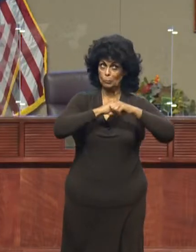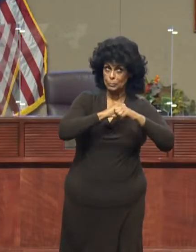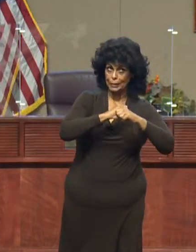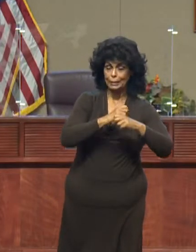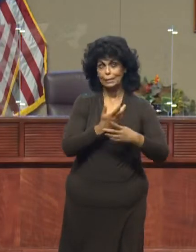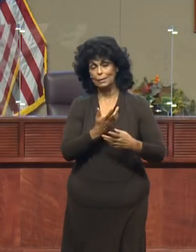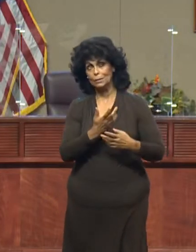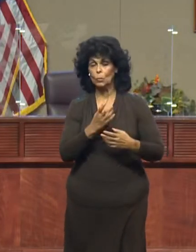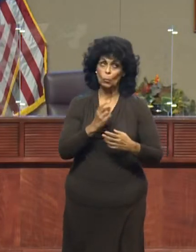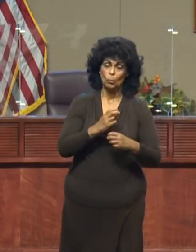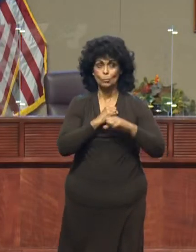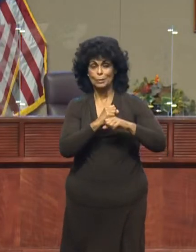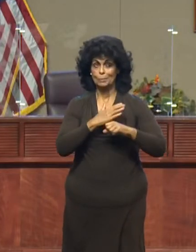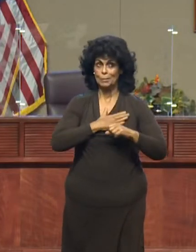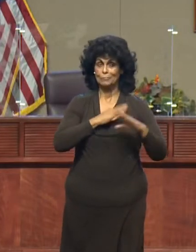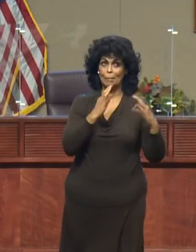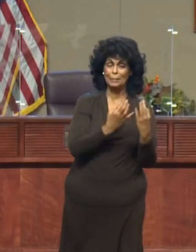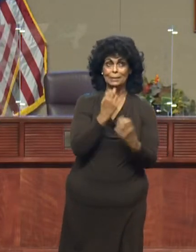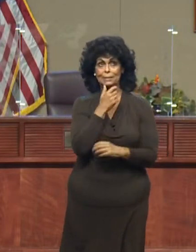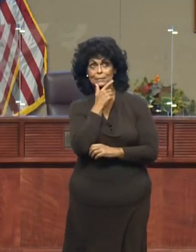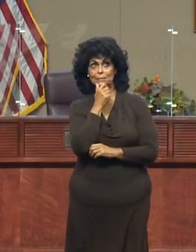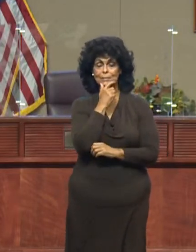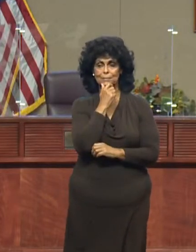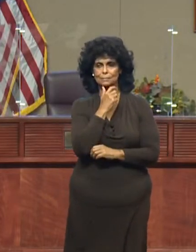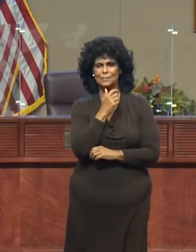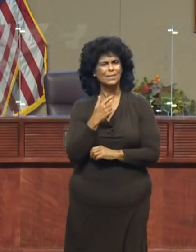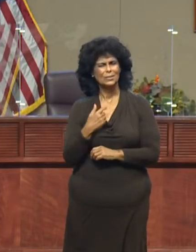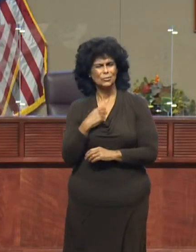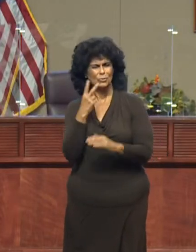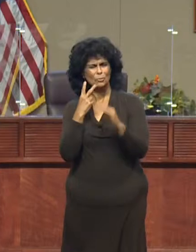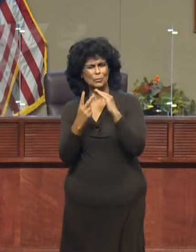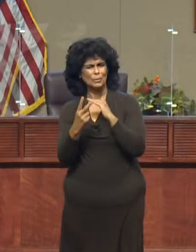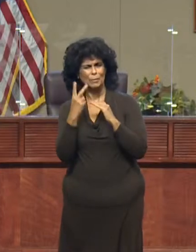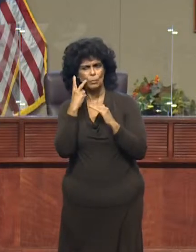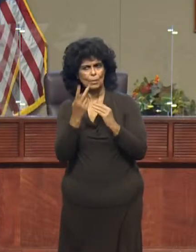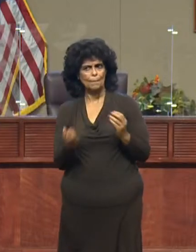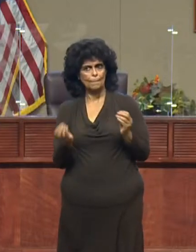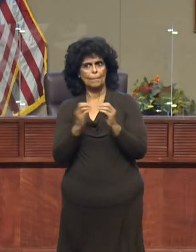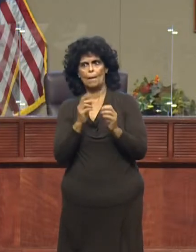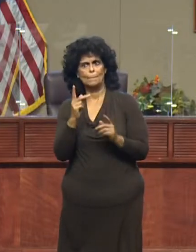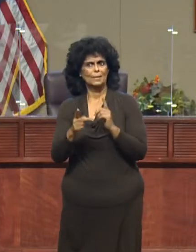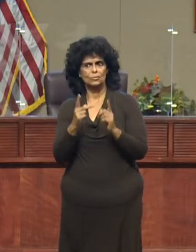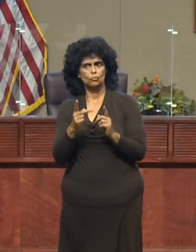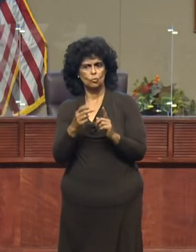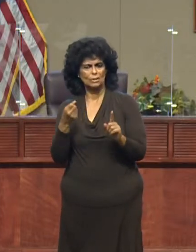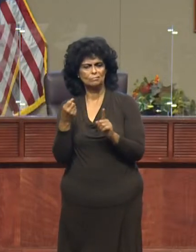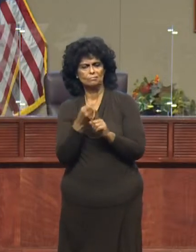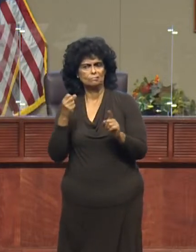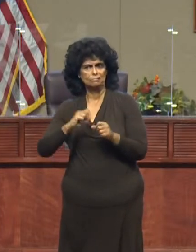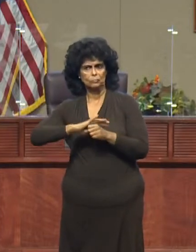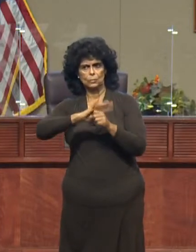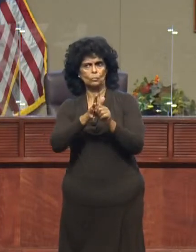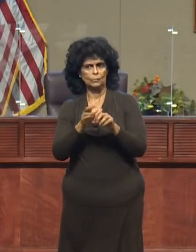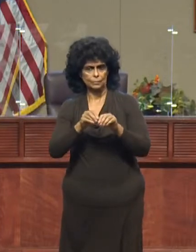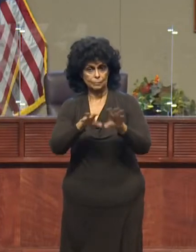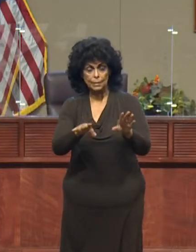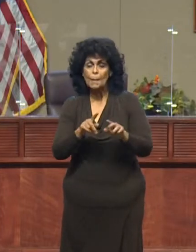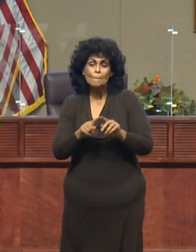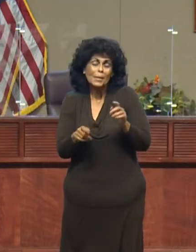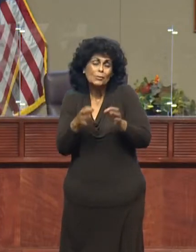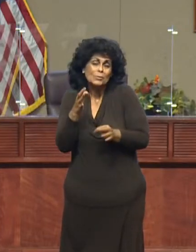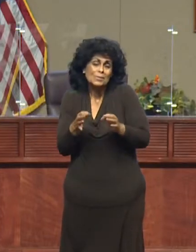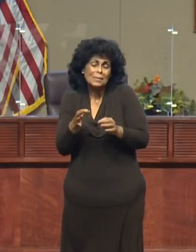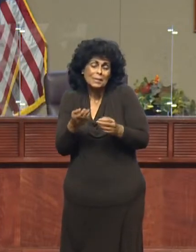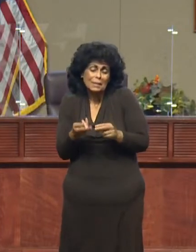mi familia. Yo no pienso que vamos a ver un número elevado de casos, pero si sucede, no pienso que sean tantos.